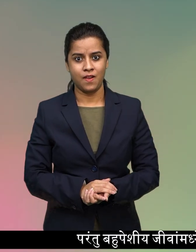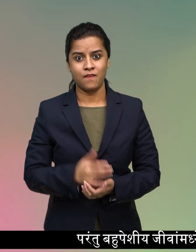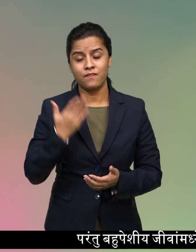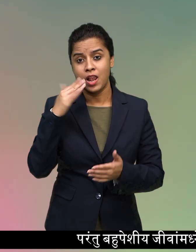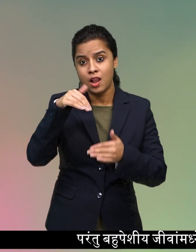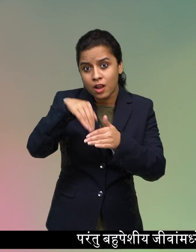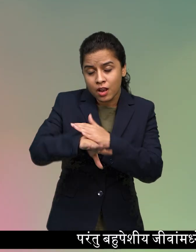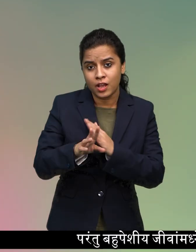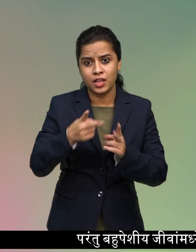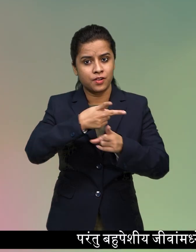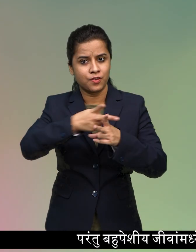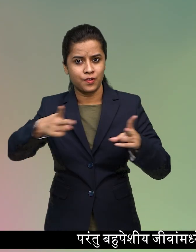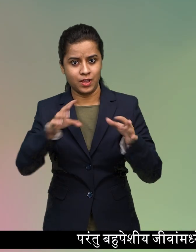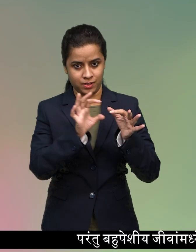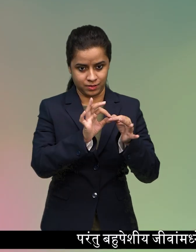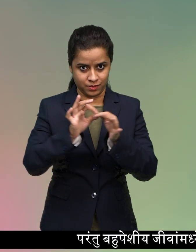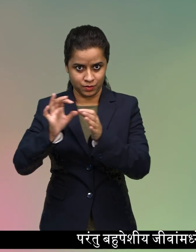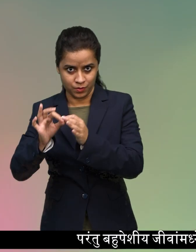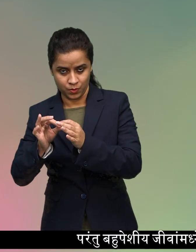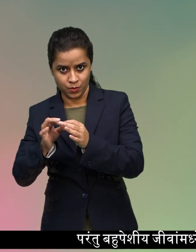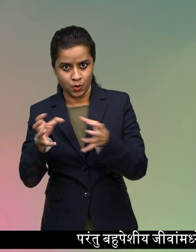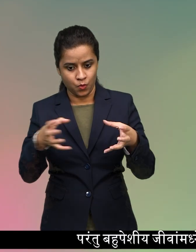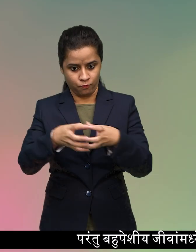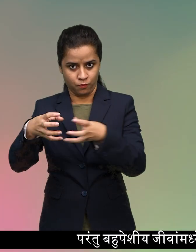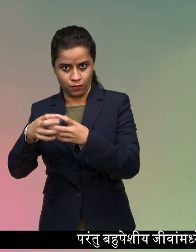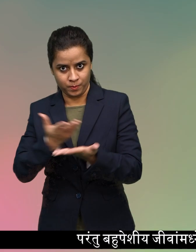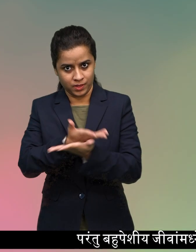परंतु बहुपेशीय जीवांमध्ये पदार्थ लांब अंतरावर पाठवावे लागतात.